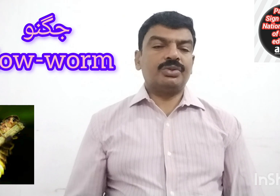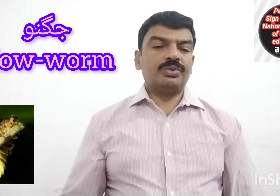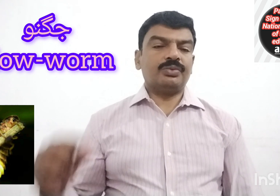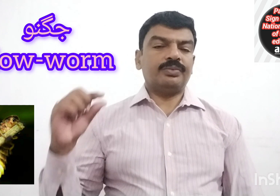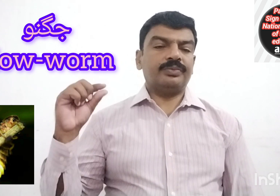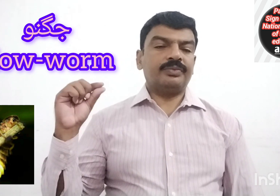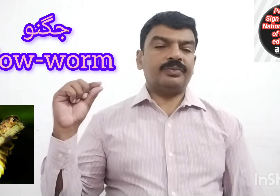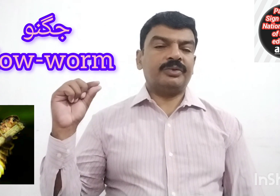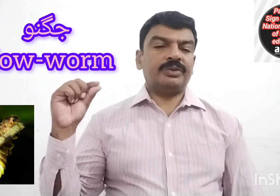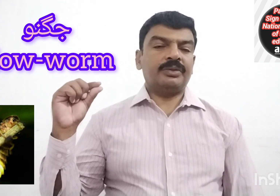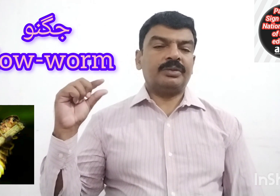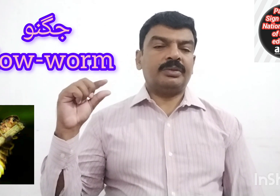जुगनू।